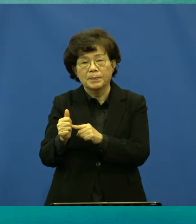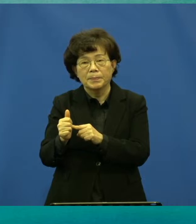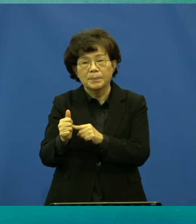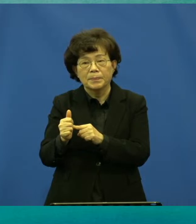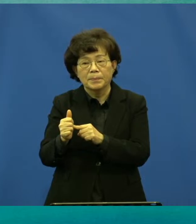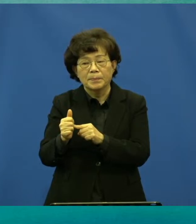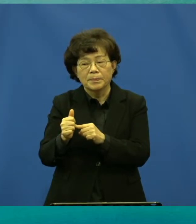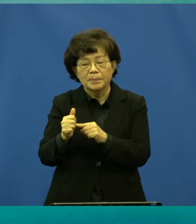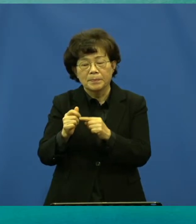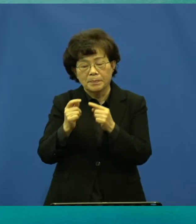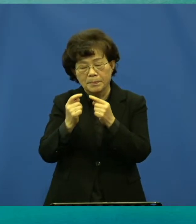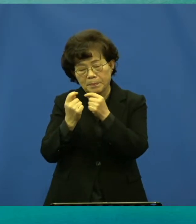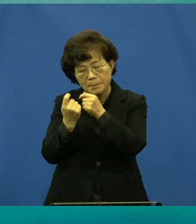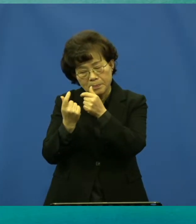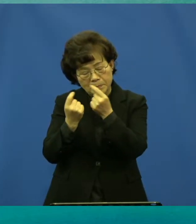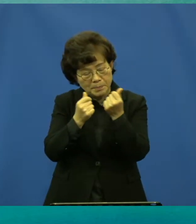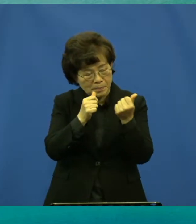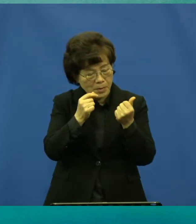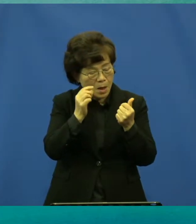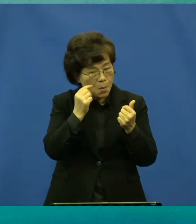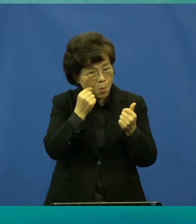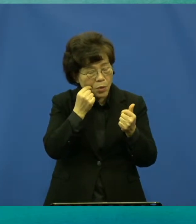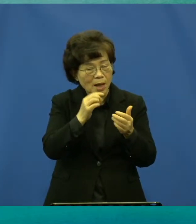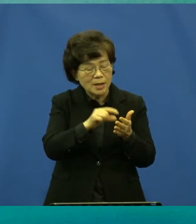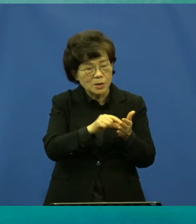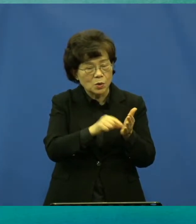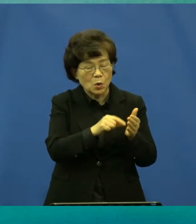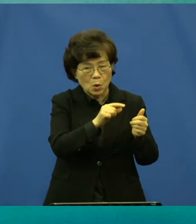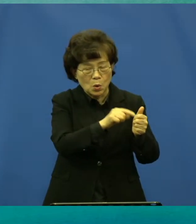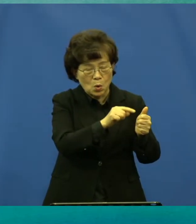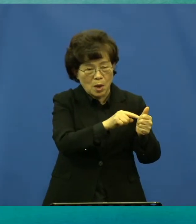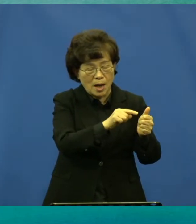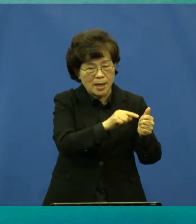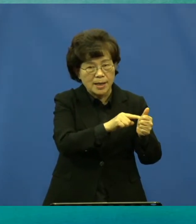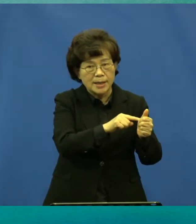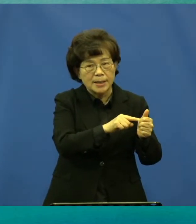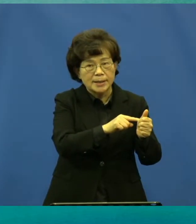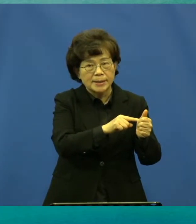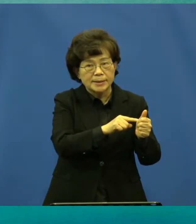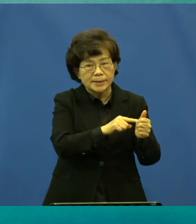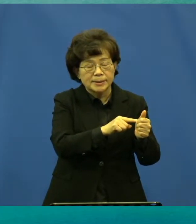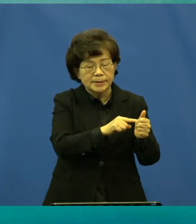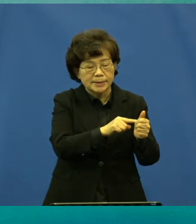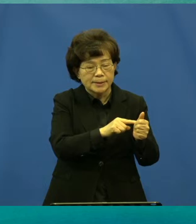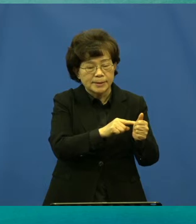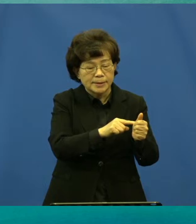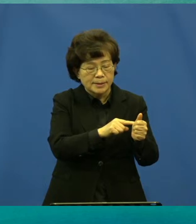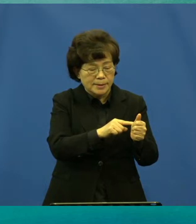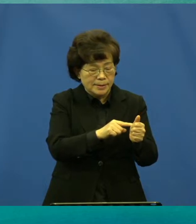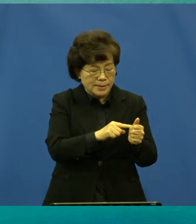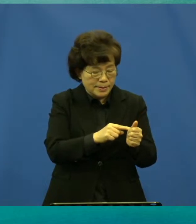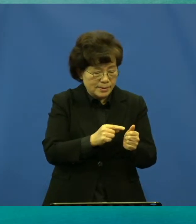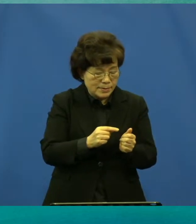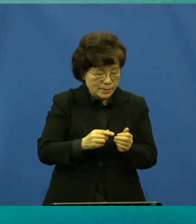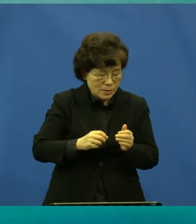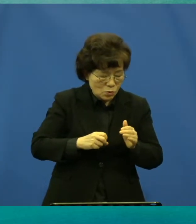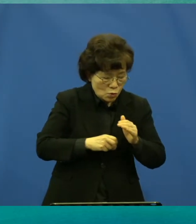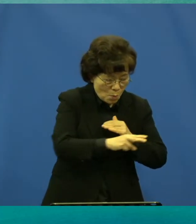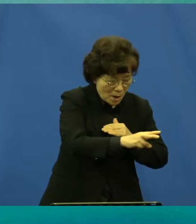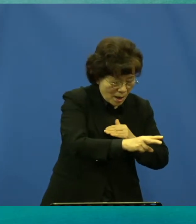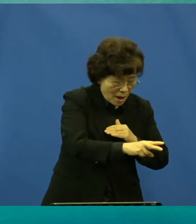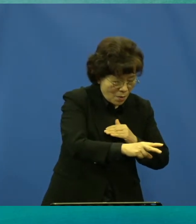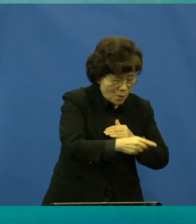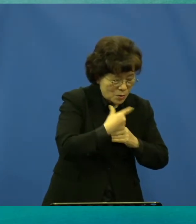한눈을 파실 수 없을 만큼 이 요나는 하찮은 순간에 옆길로 새고 또 고집도